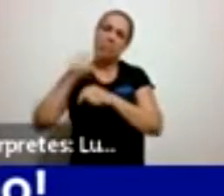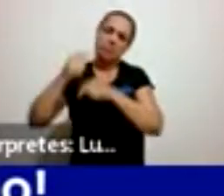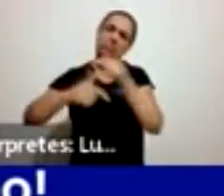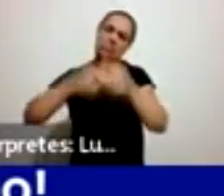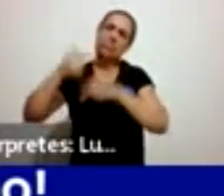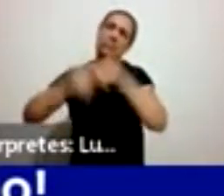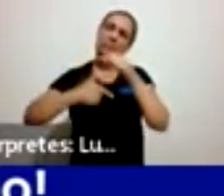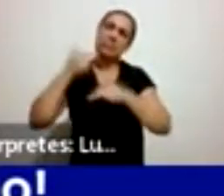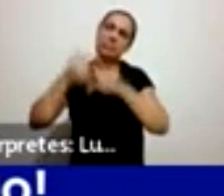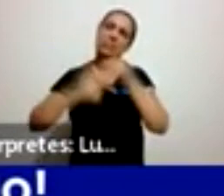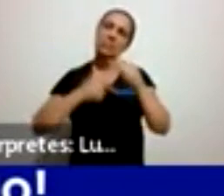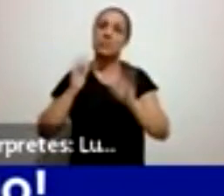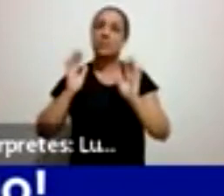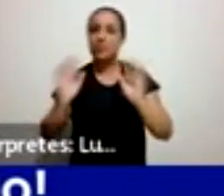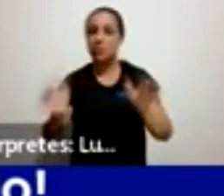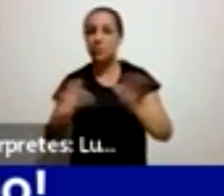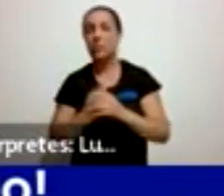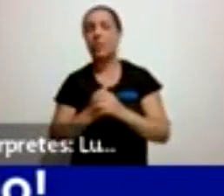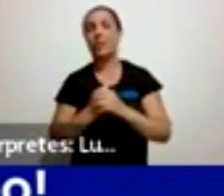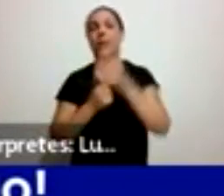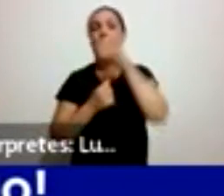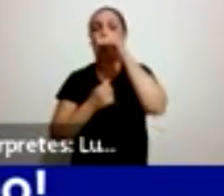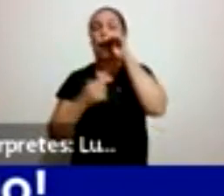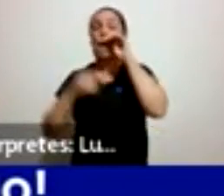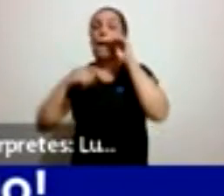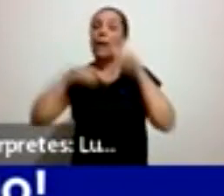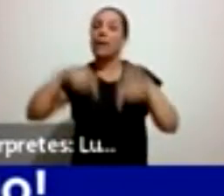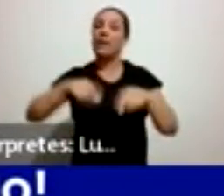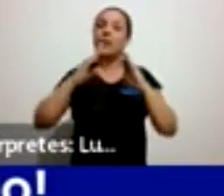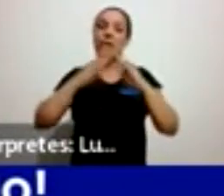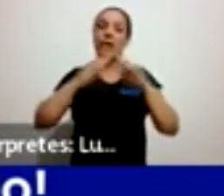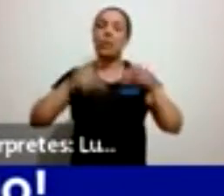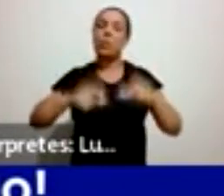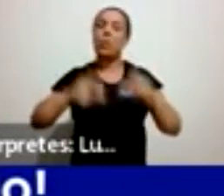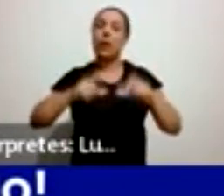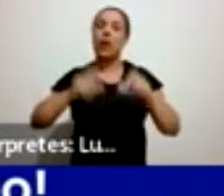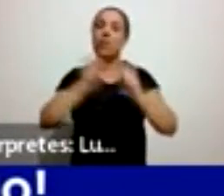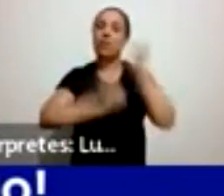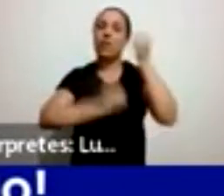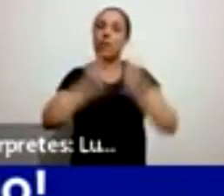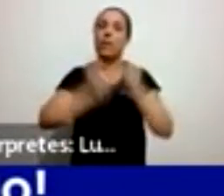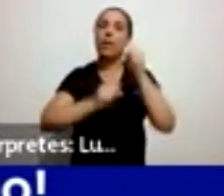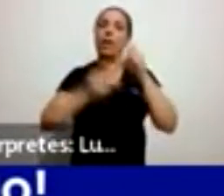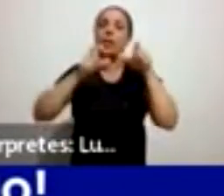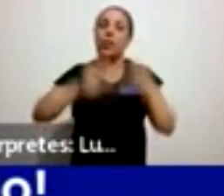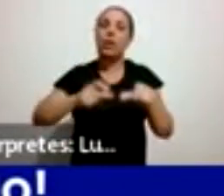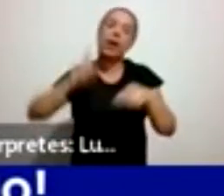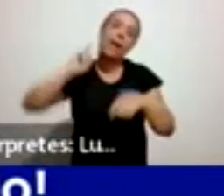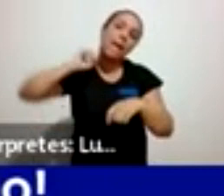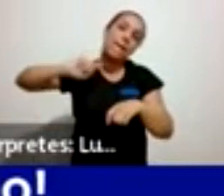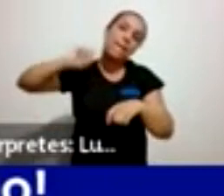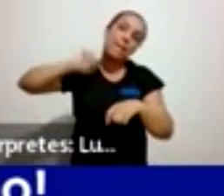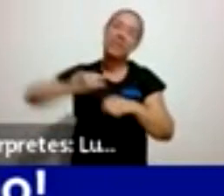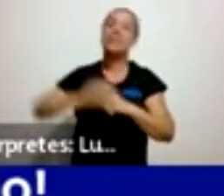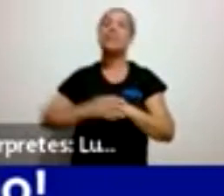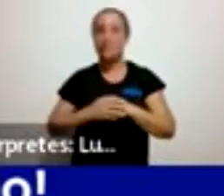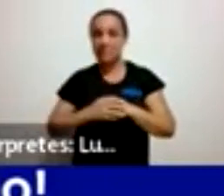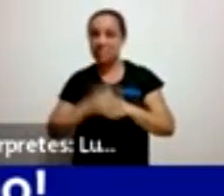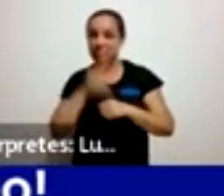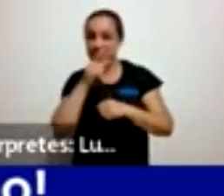pelo Congresso, ela tem sede própria, que fica em Uberlândia, Minas Gerais, comprovações de estudos científicos por